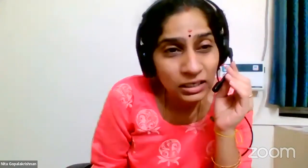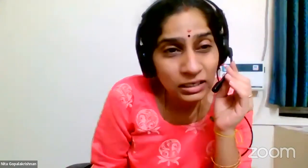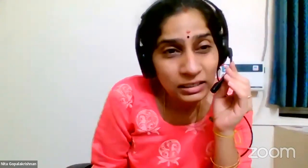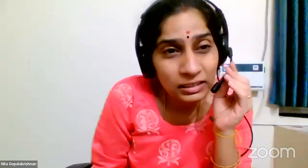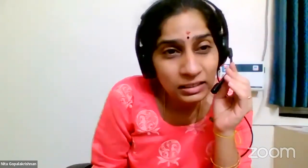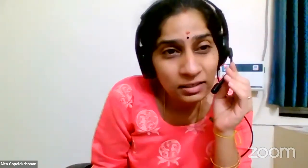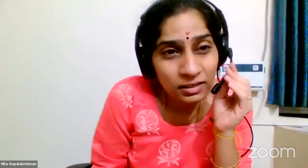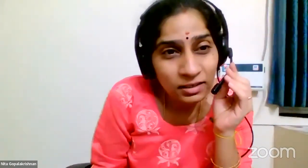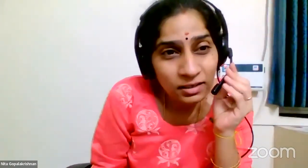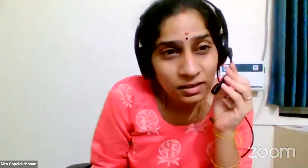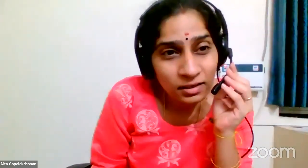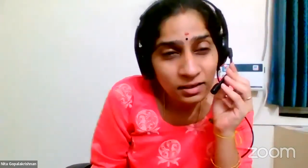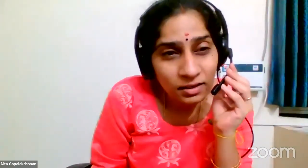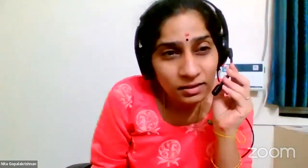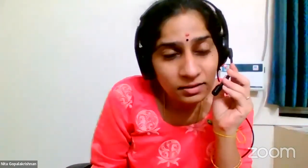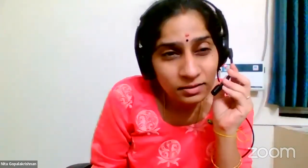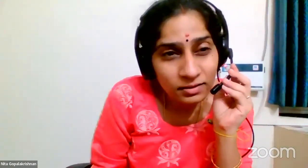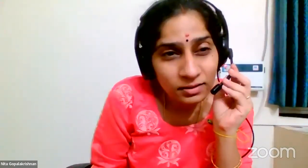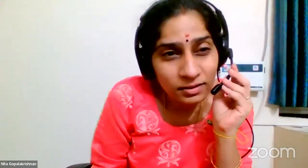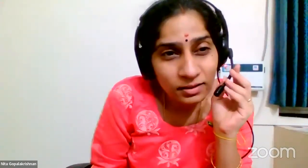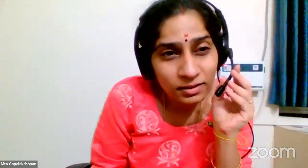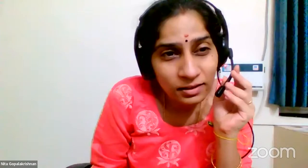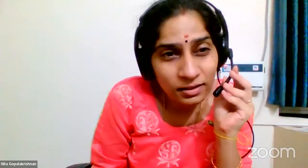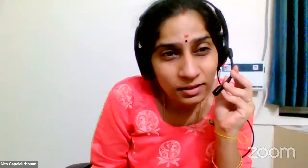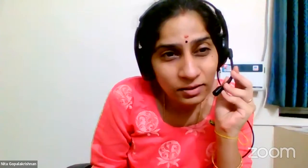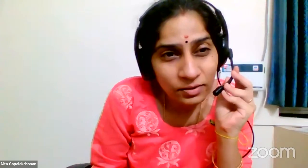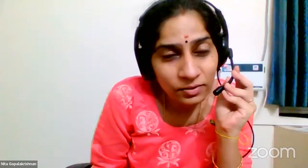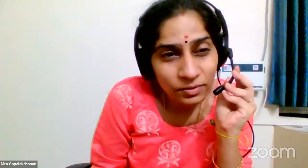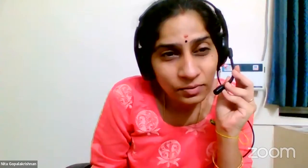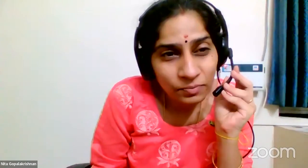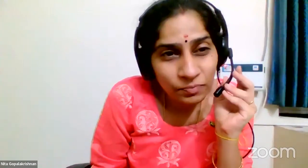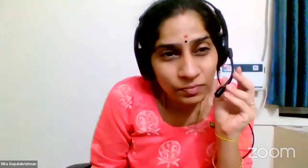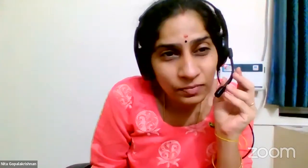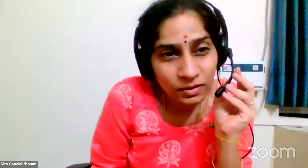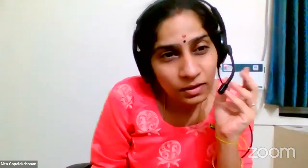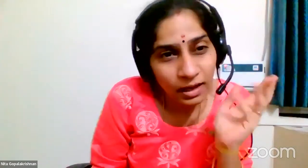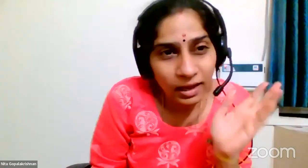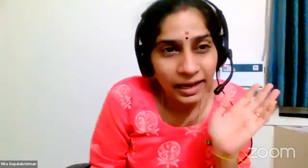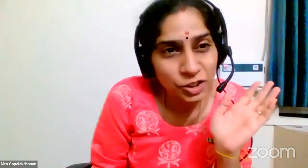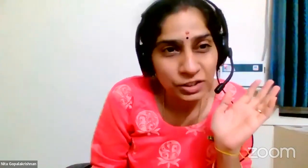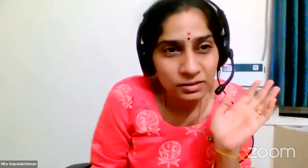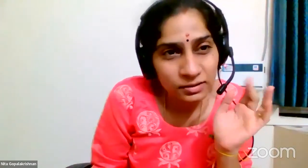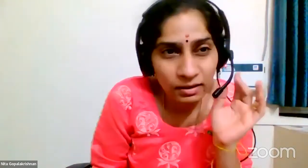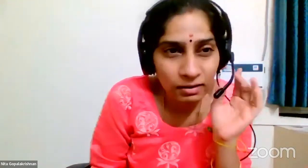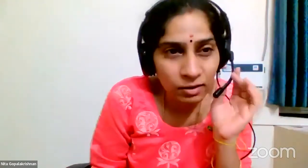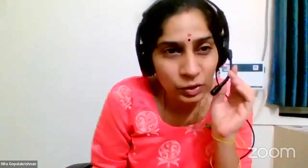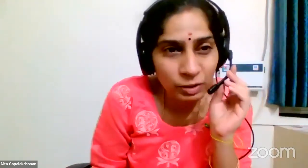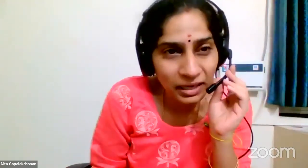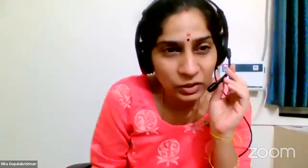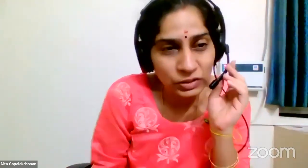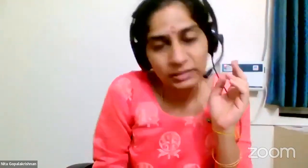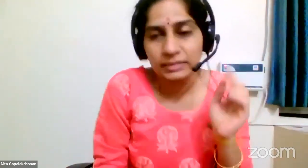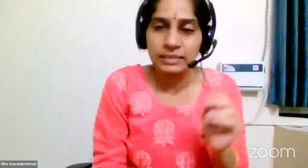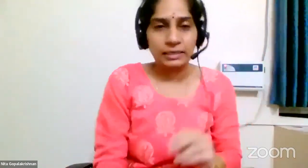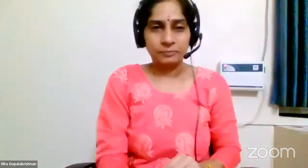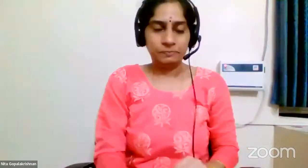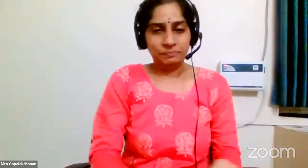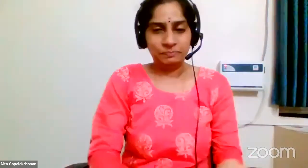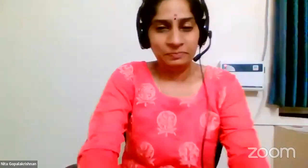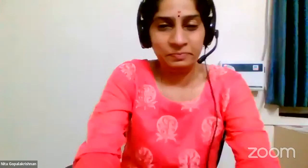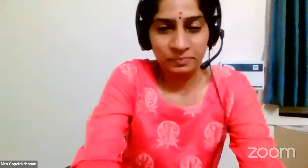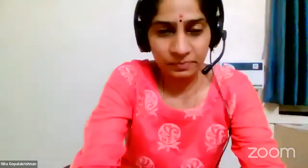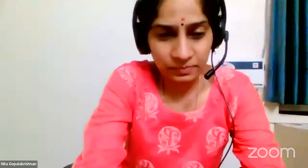ड्यूटी, ड्यूटी। हाँ कह सकते हैं, मतलब कर्म मतलब जो भी हम एक्टिविटी कर रहे हैं, हर प्रकार का एक्शन। हाँ, कोई भी एक्शन,